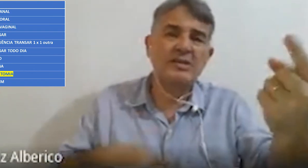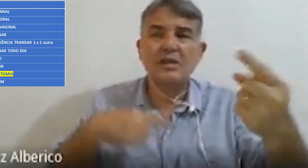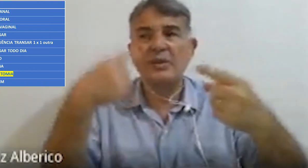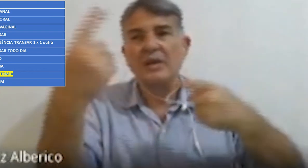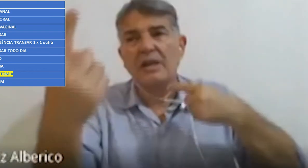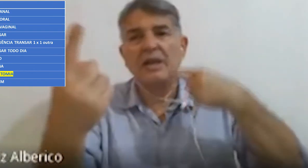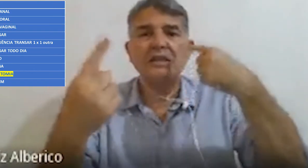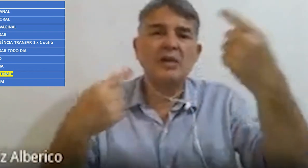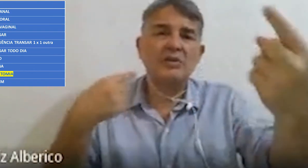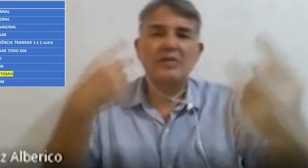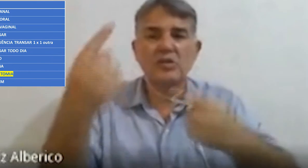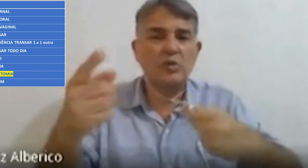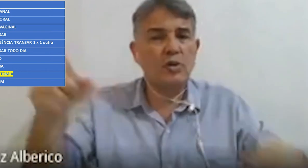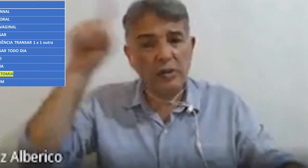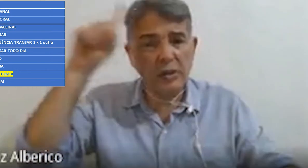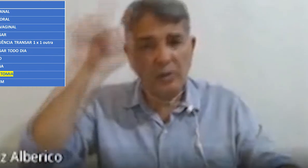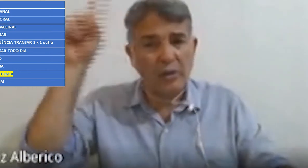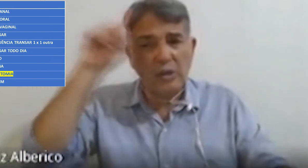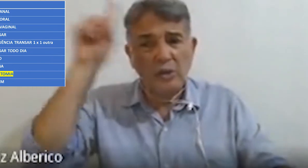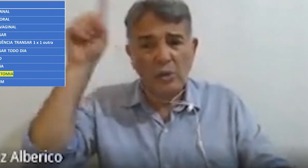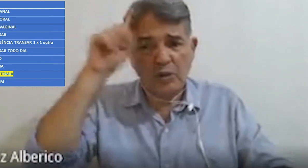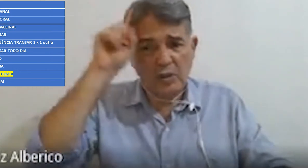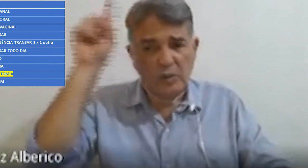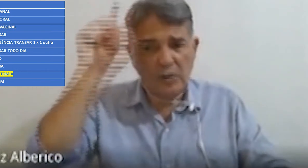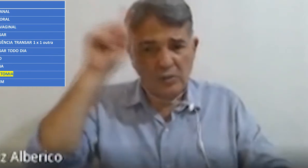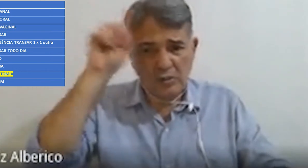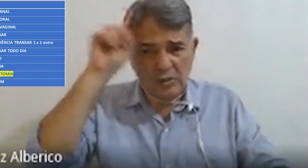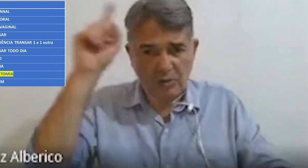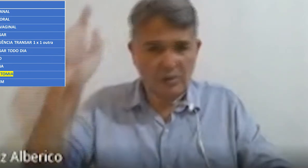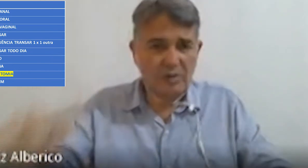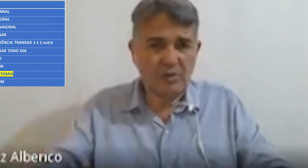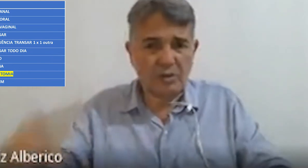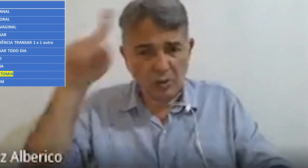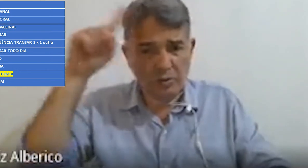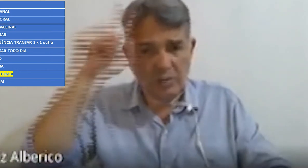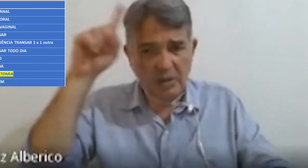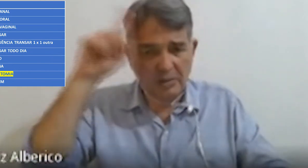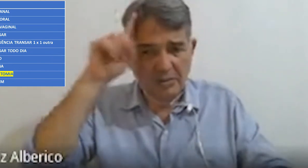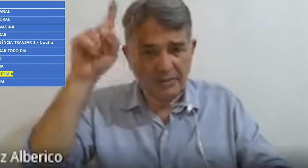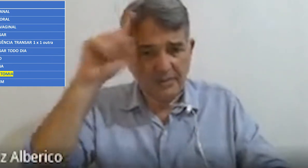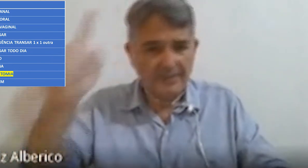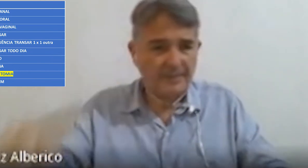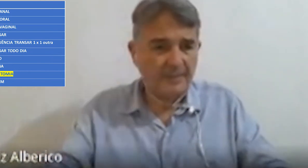Então, esse é uma vez ou outra, então, todo dia, todo dia, todo dia, todo dia, todo dia.